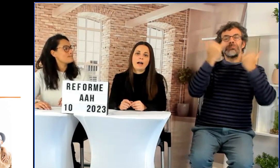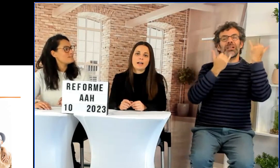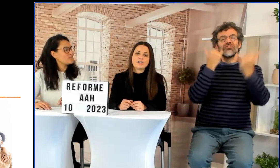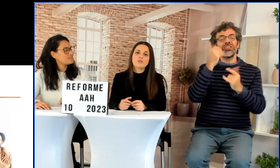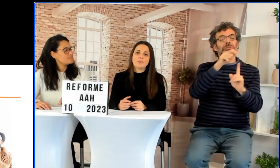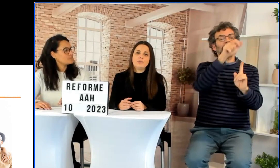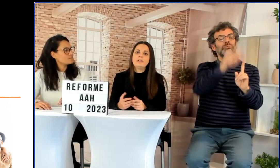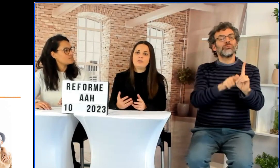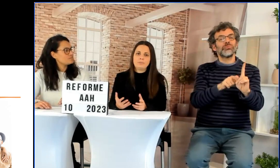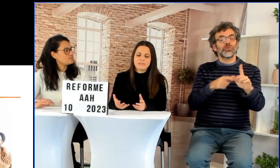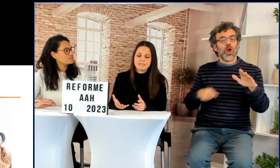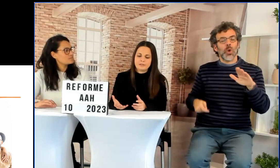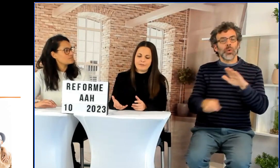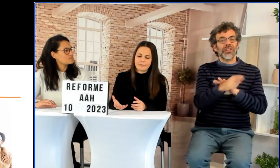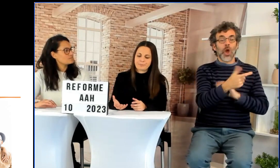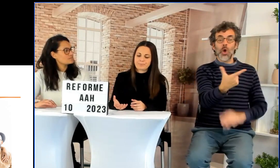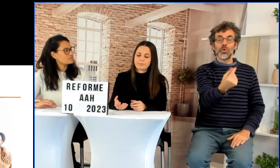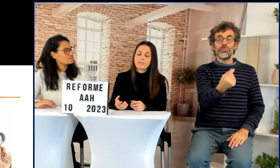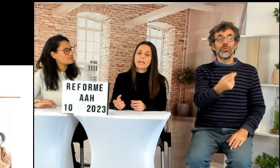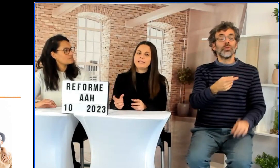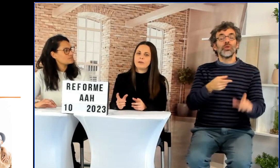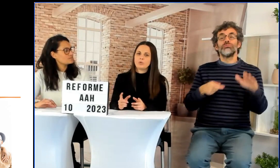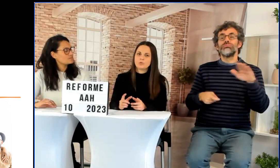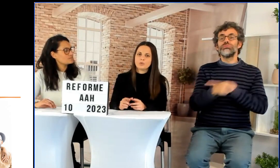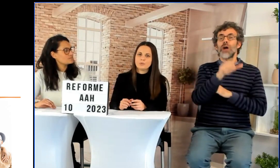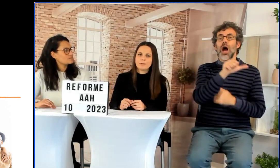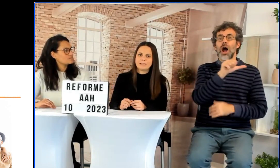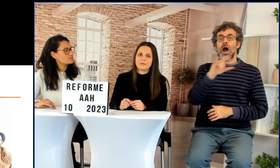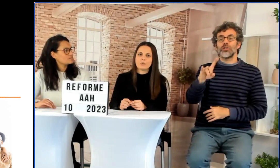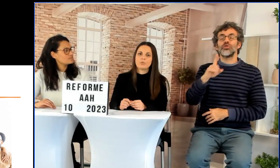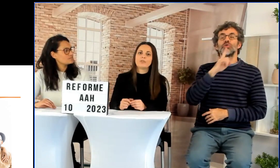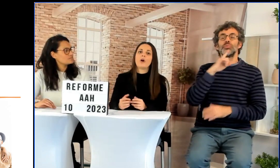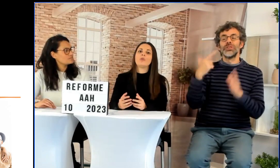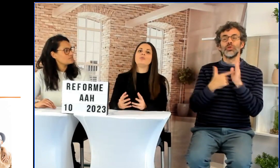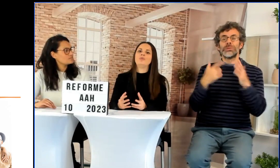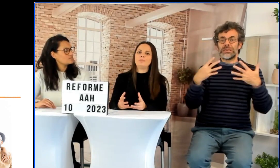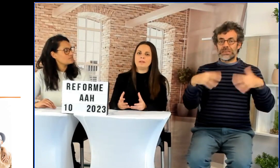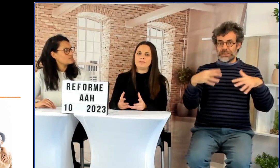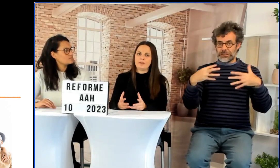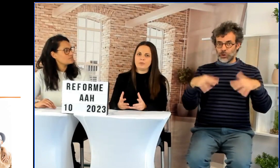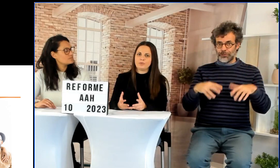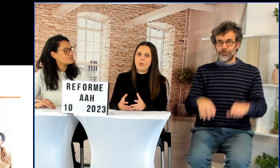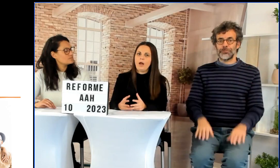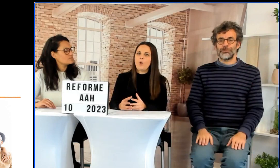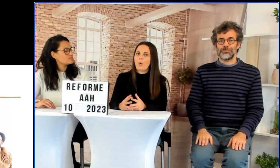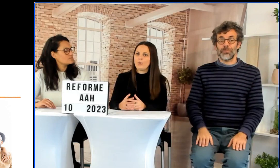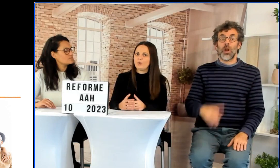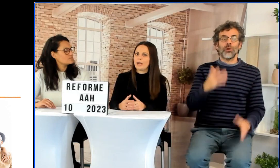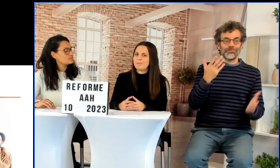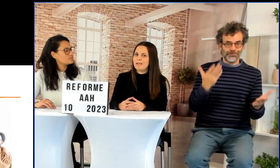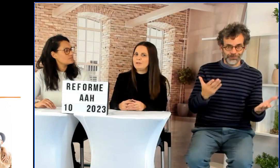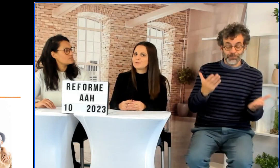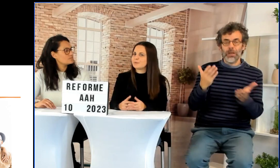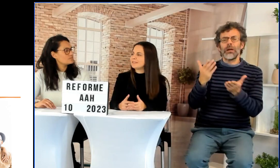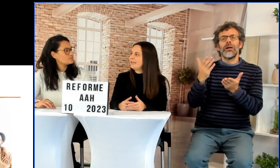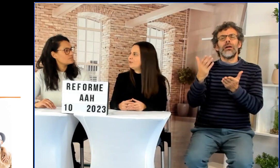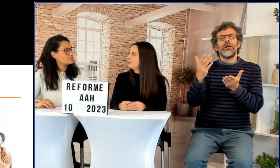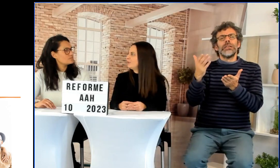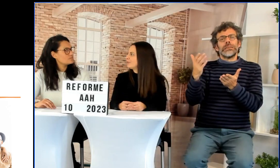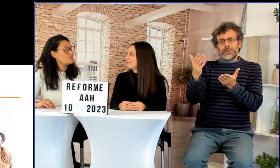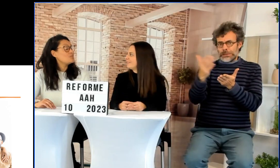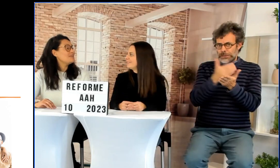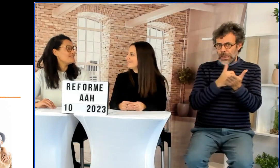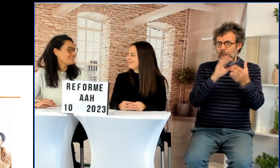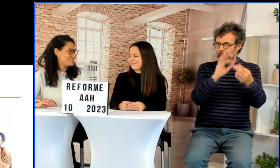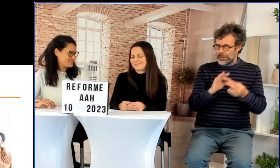accord AAH depuis 2019. Les ressources prises en compte en 2023, on le rappelle, sont celles